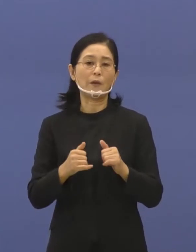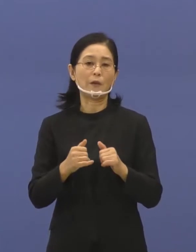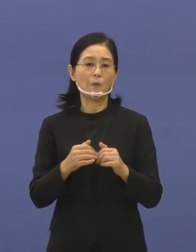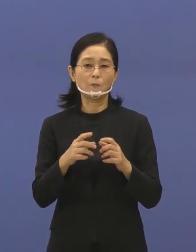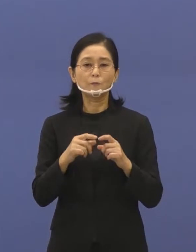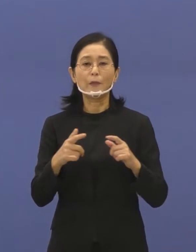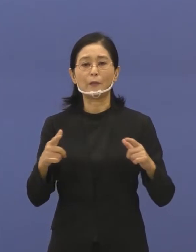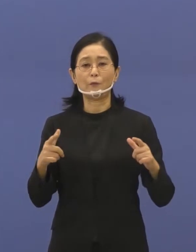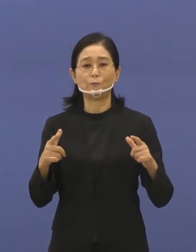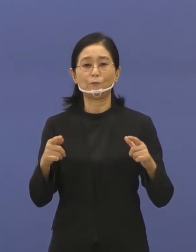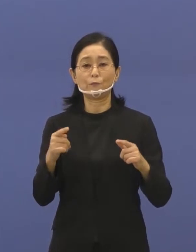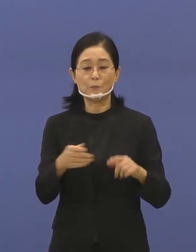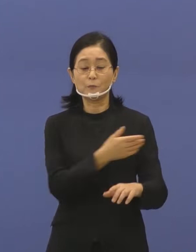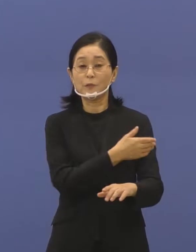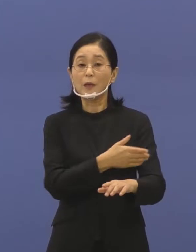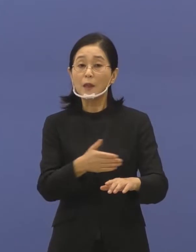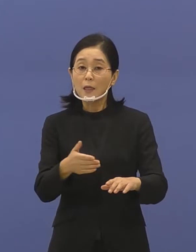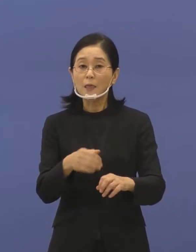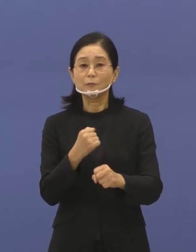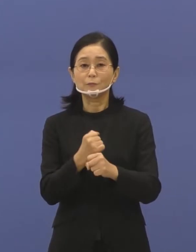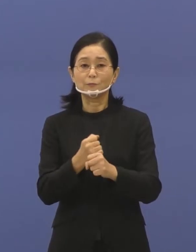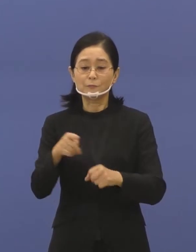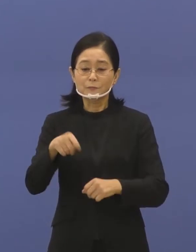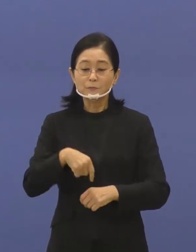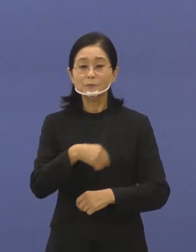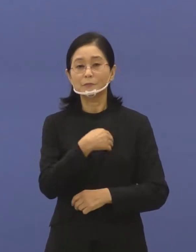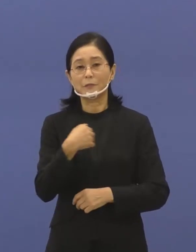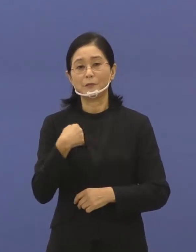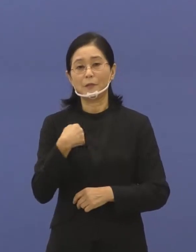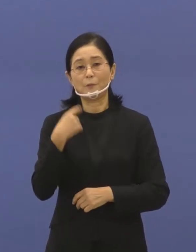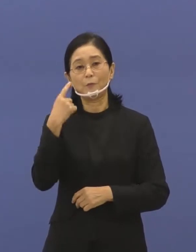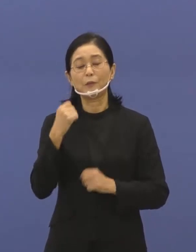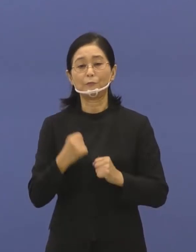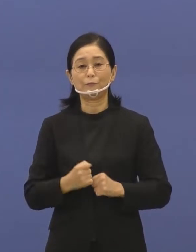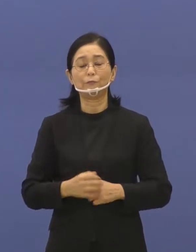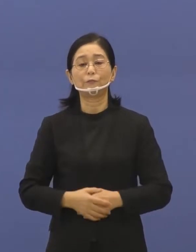そういう流れを作ることができていると思います。